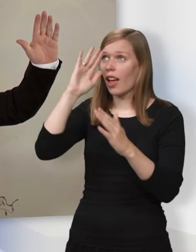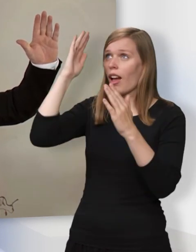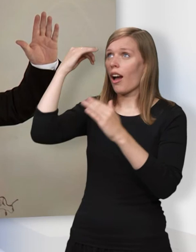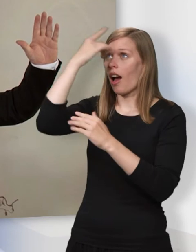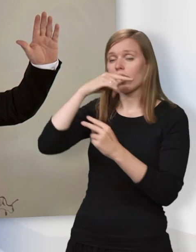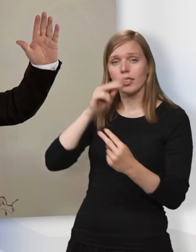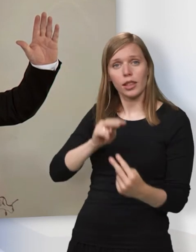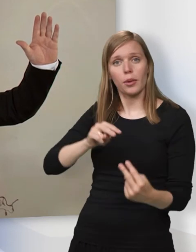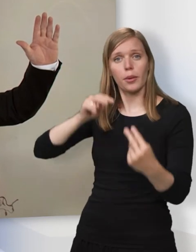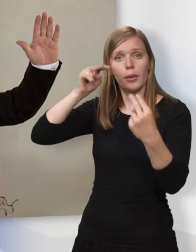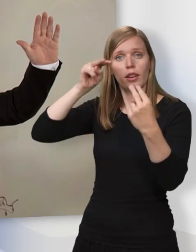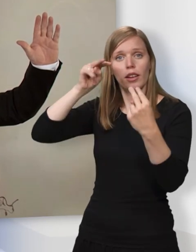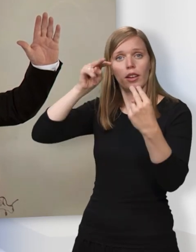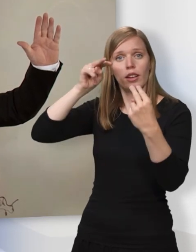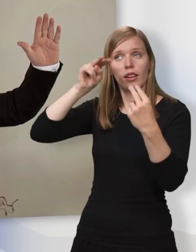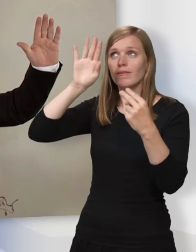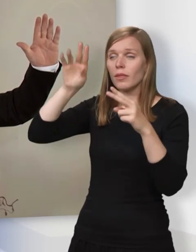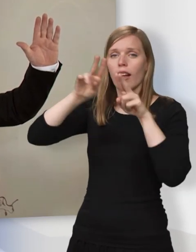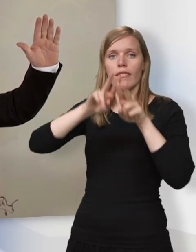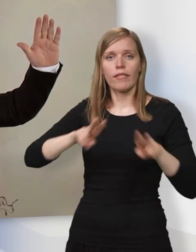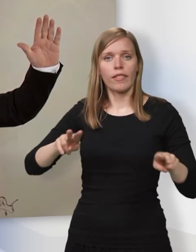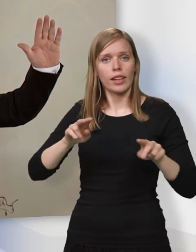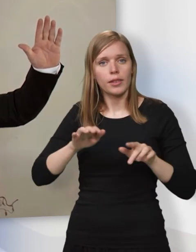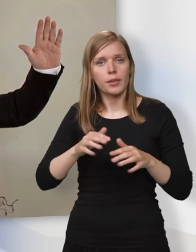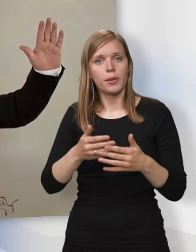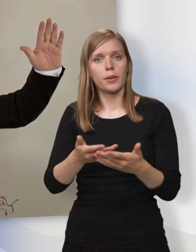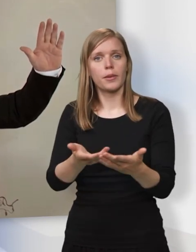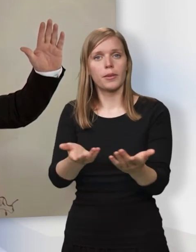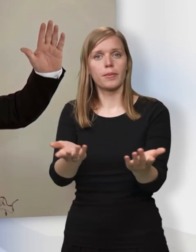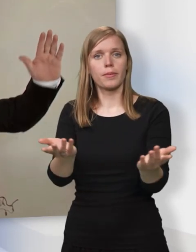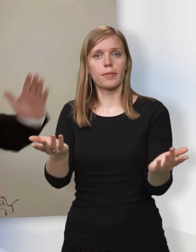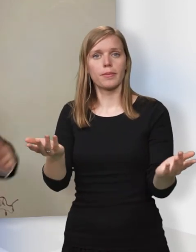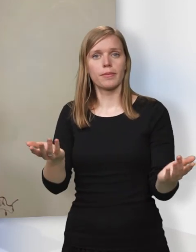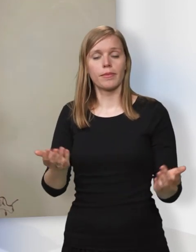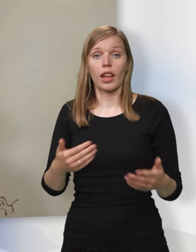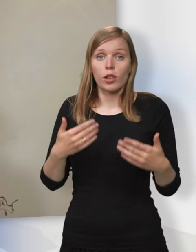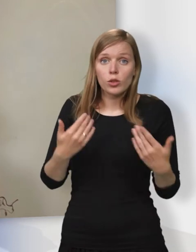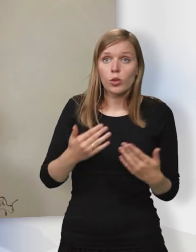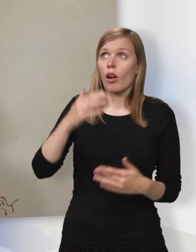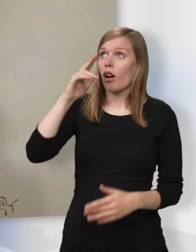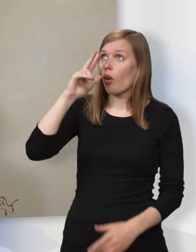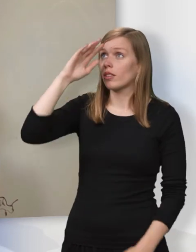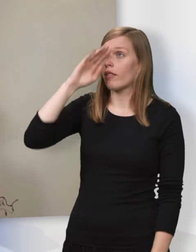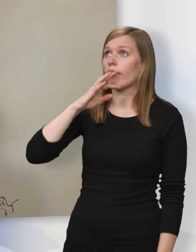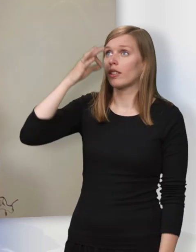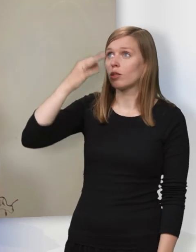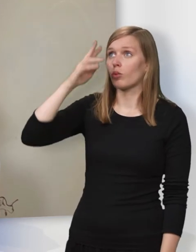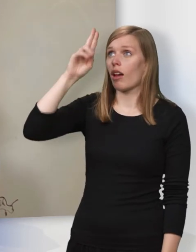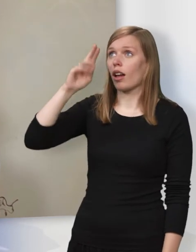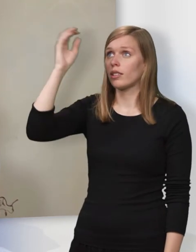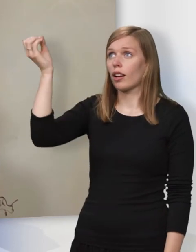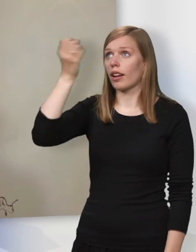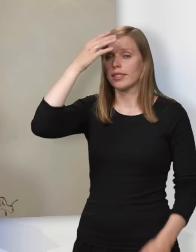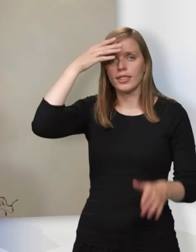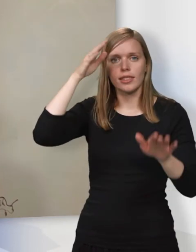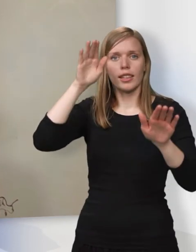sein Angesicht auf dich und schenke dir Frieden. So segne dich Gott, der Vater, der Sohn und der